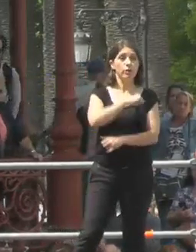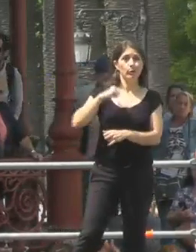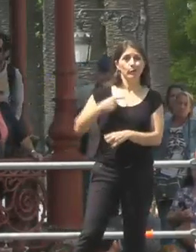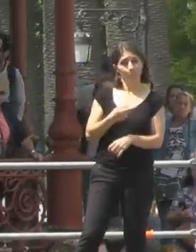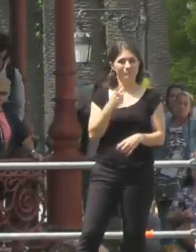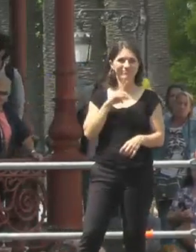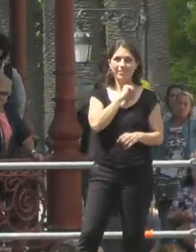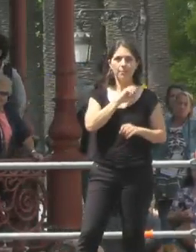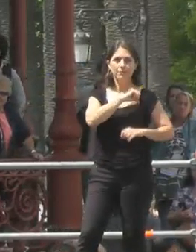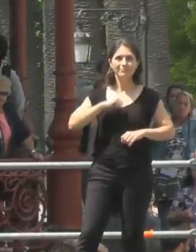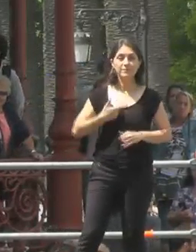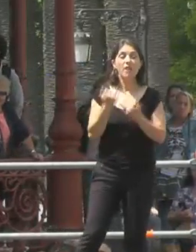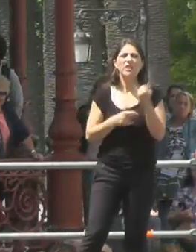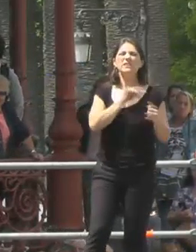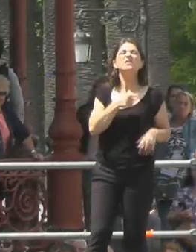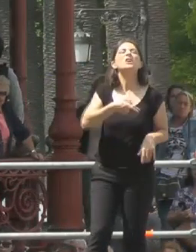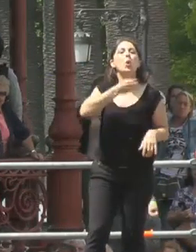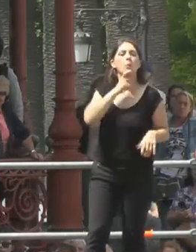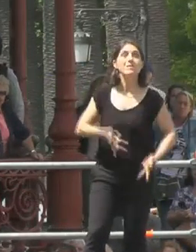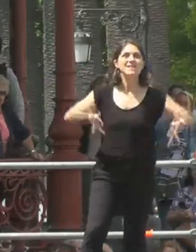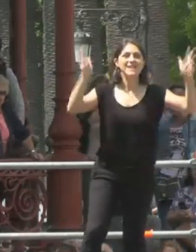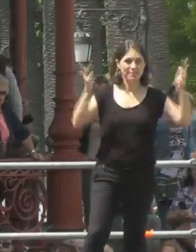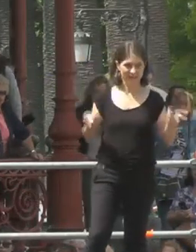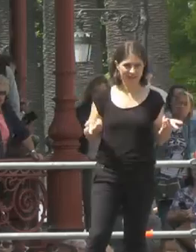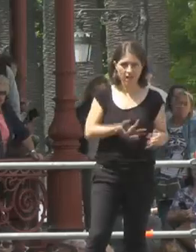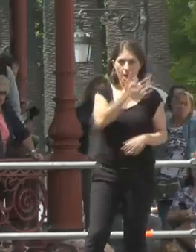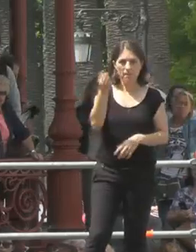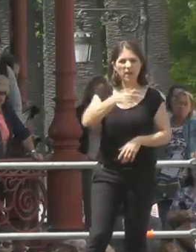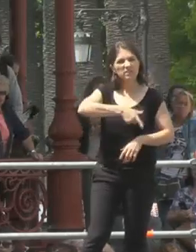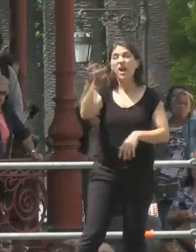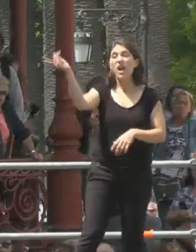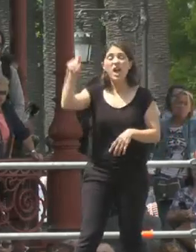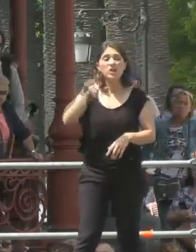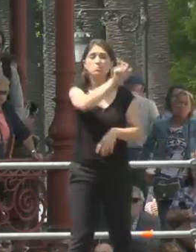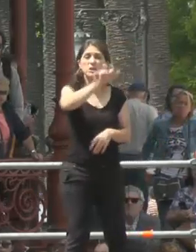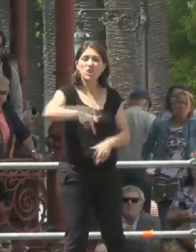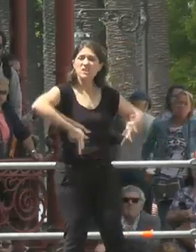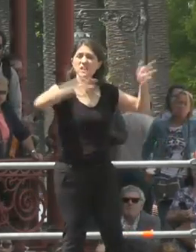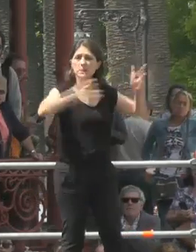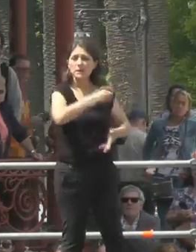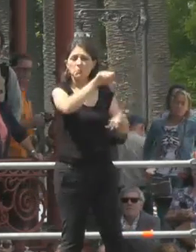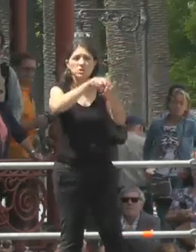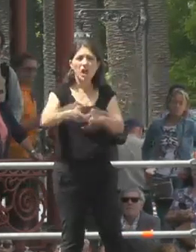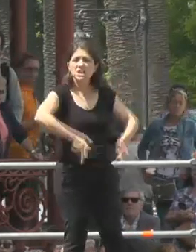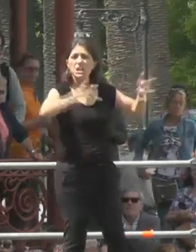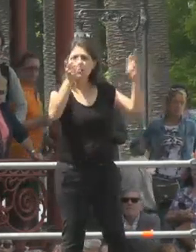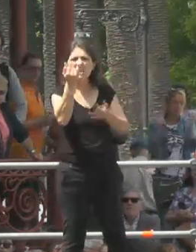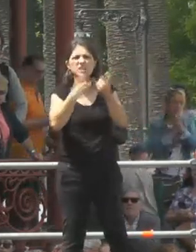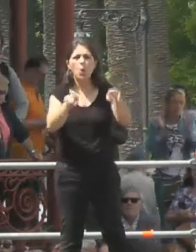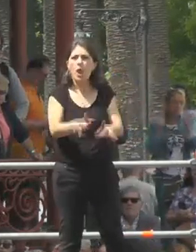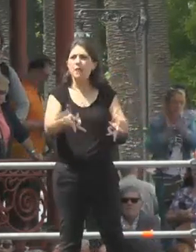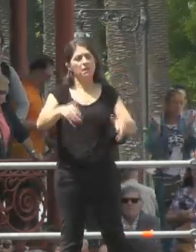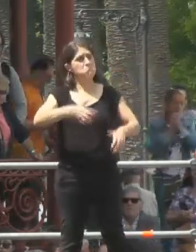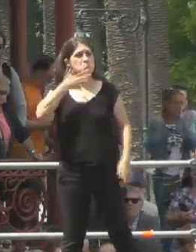misma, ¿cómo se siente? Se siente libre. Y no quieren personas libres, no quieren ciudadanos libres, les molesta la